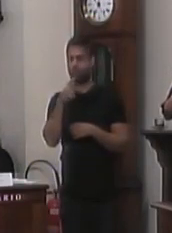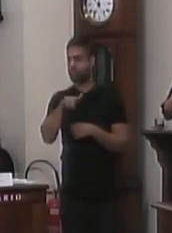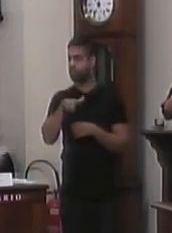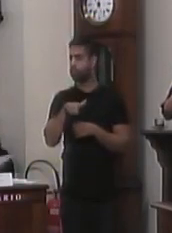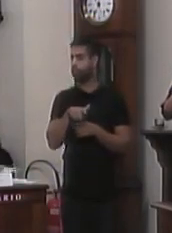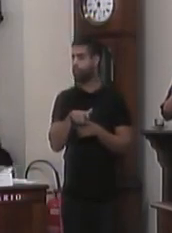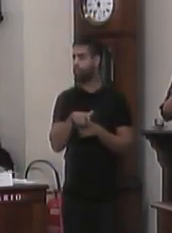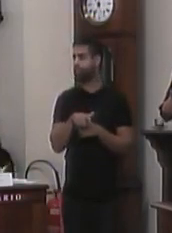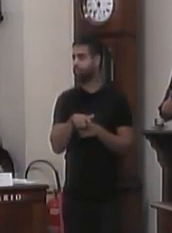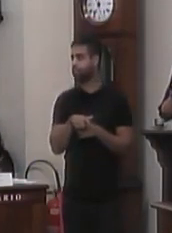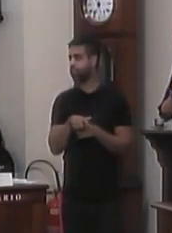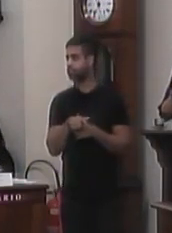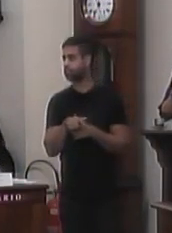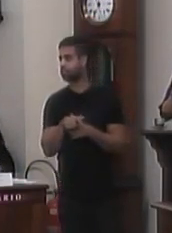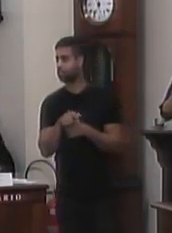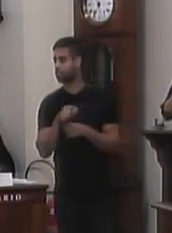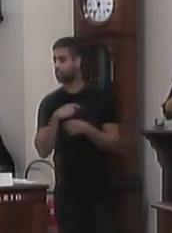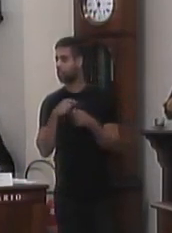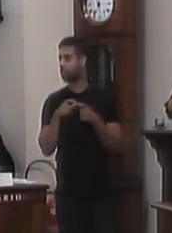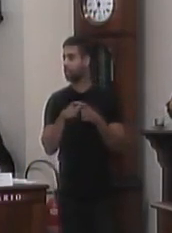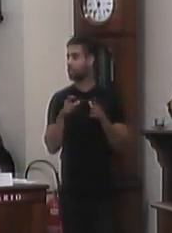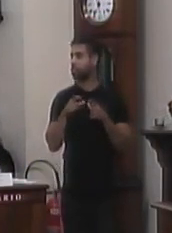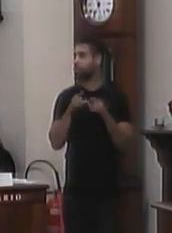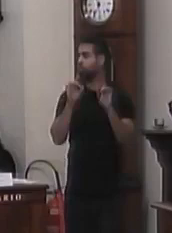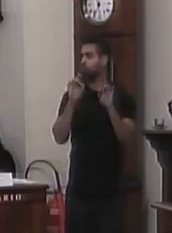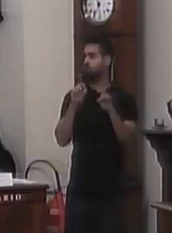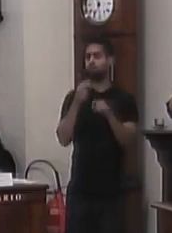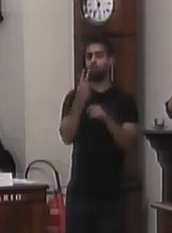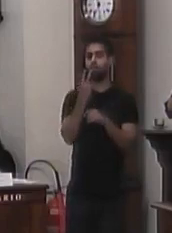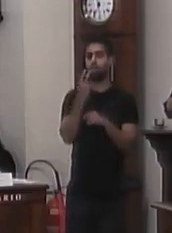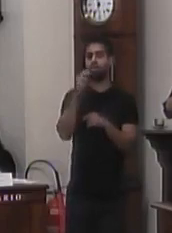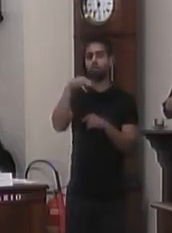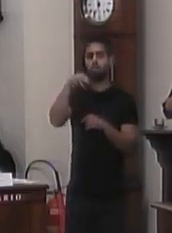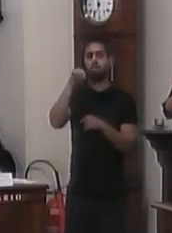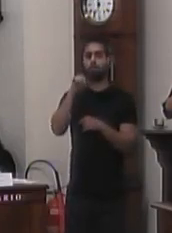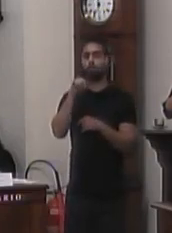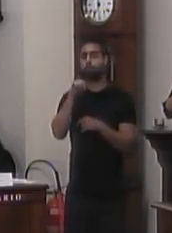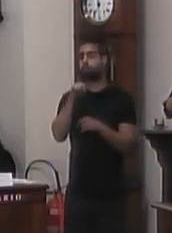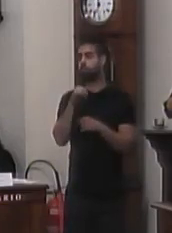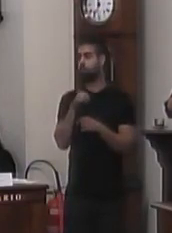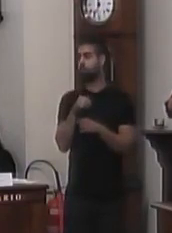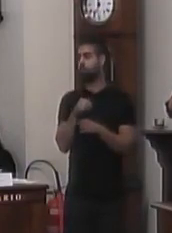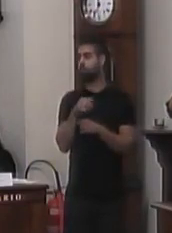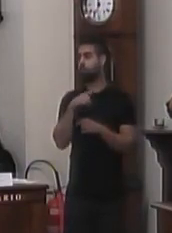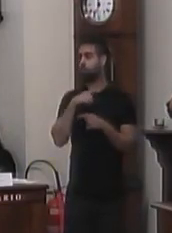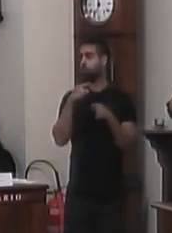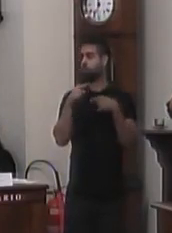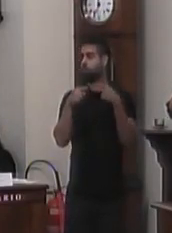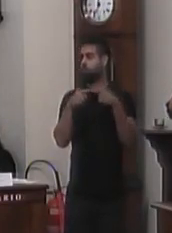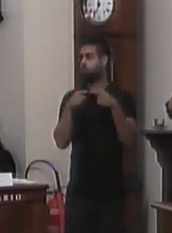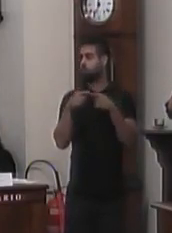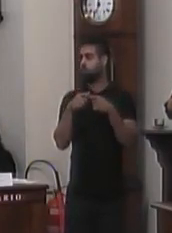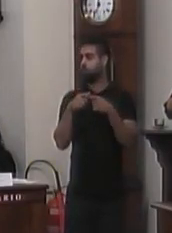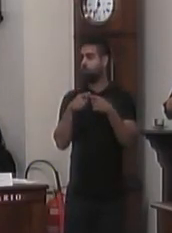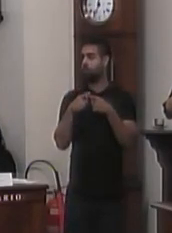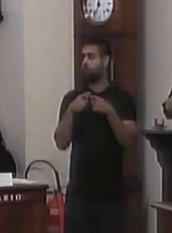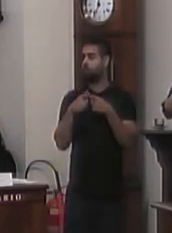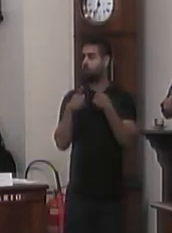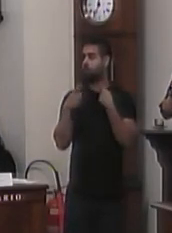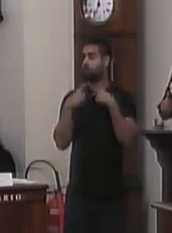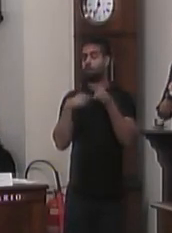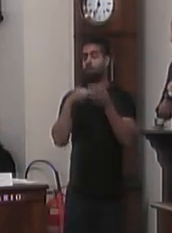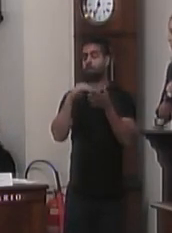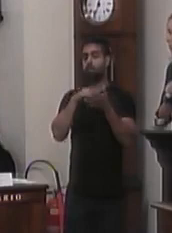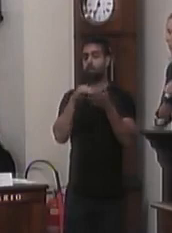Tem um crédito aqui, uma abertura de crédito especial de 2 milhões. Tem por finalidade atender os anseios da Secretaria Municipal